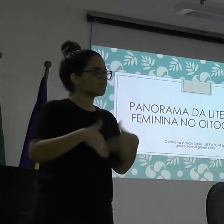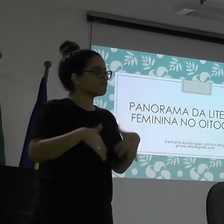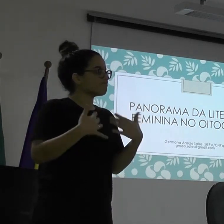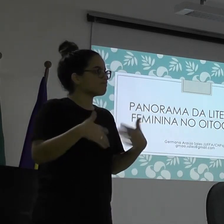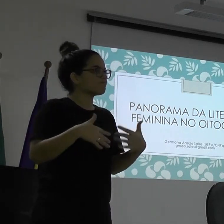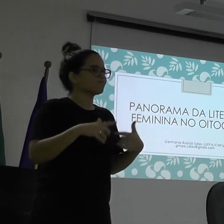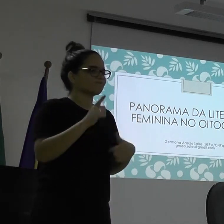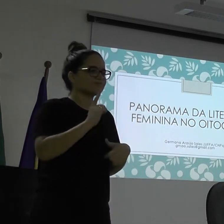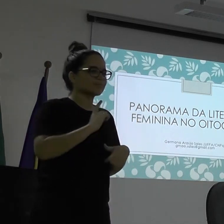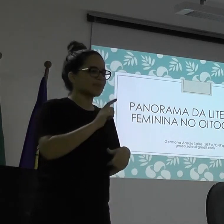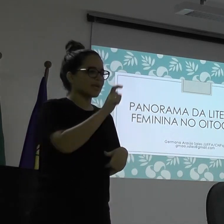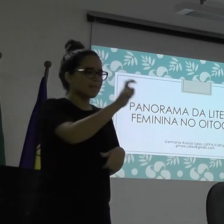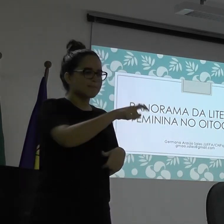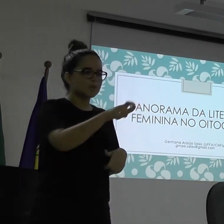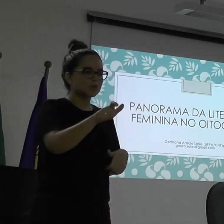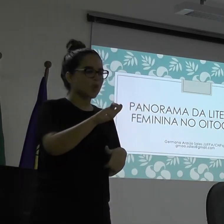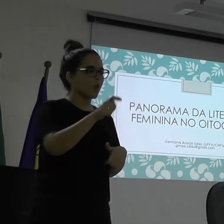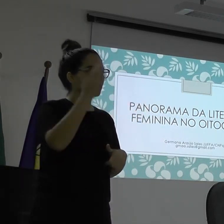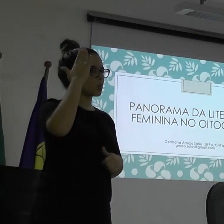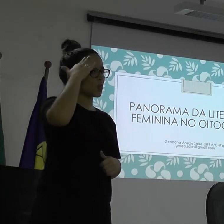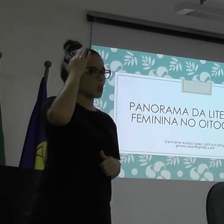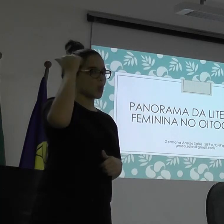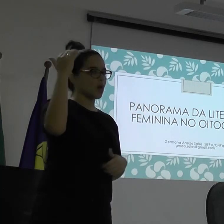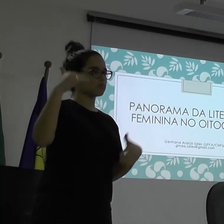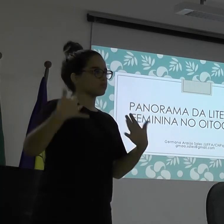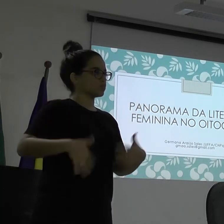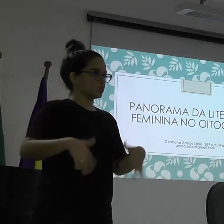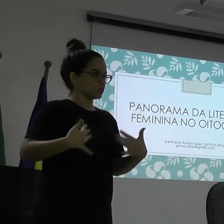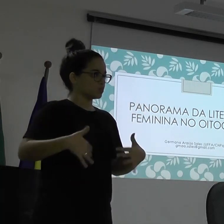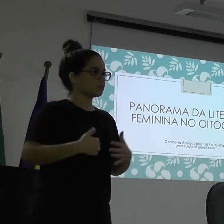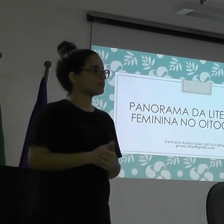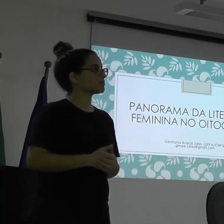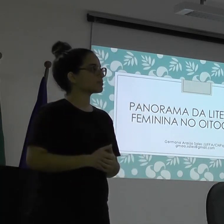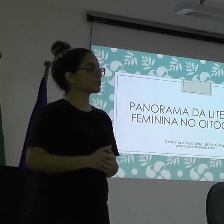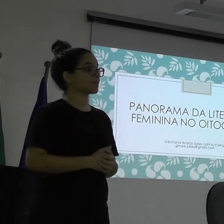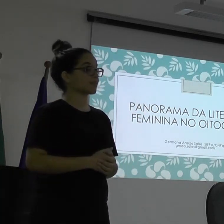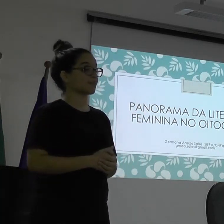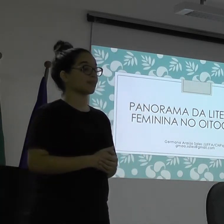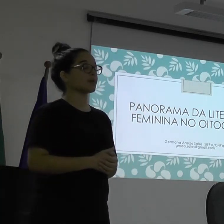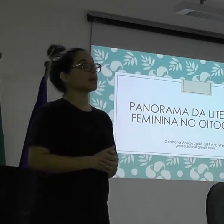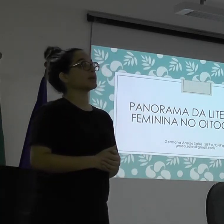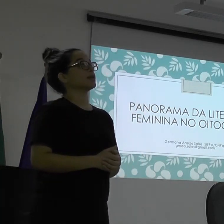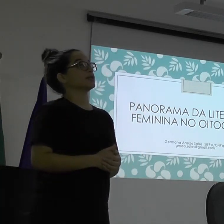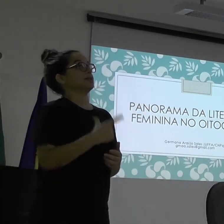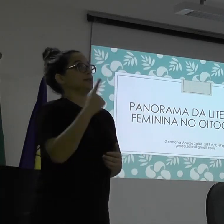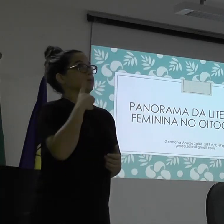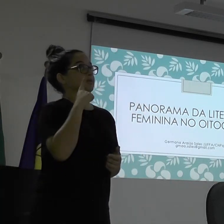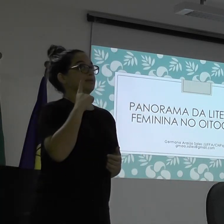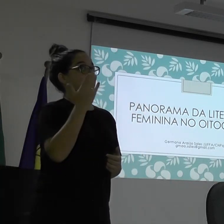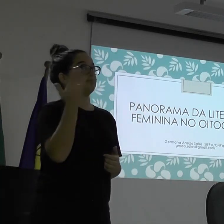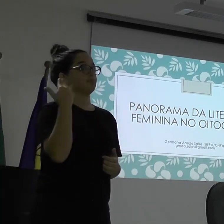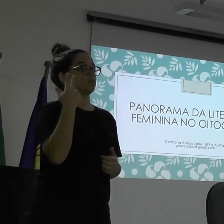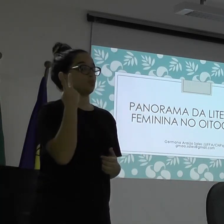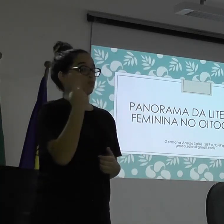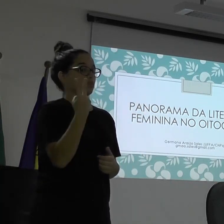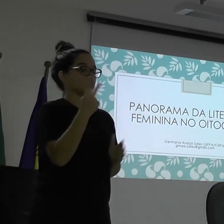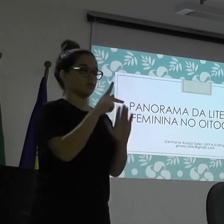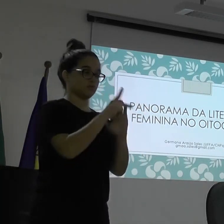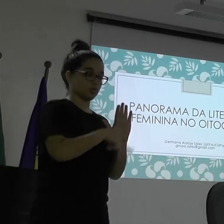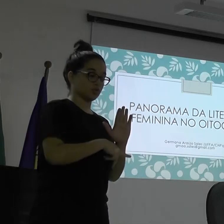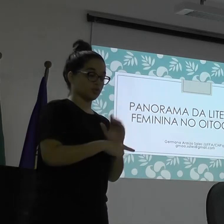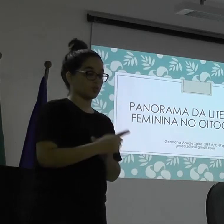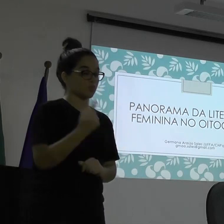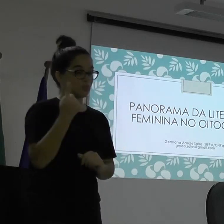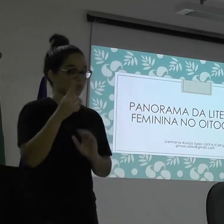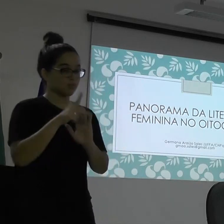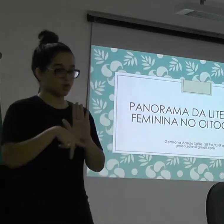assim nomes e uau, sabe? E havia um projeto, 2 projetos. Um